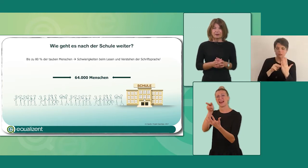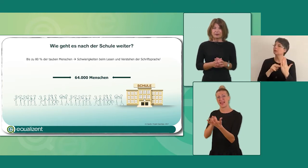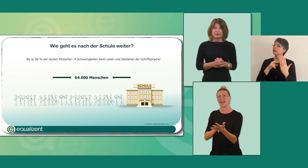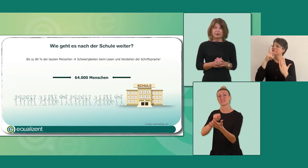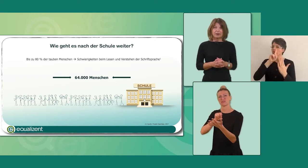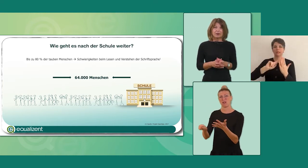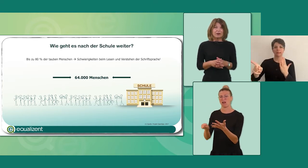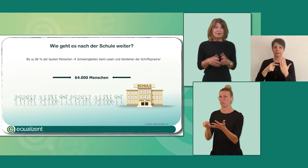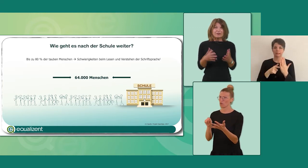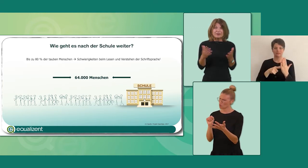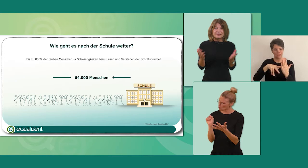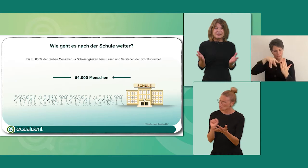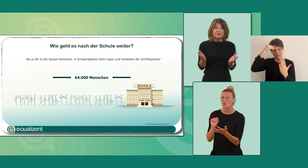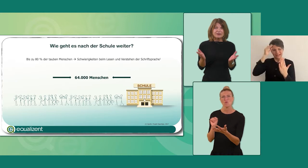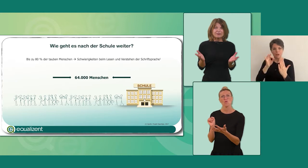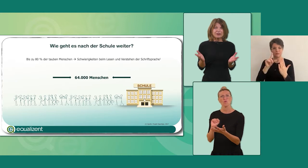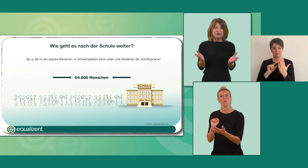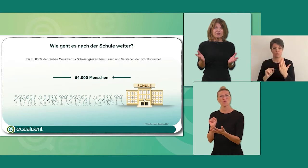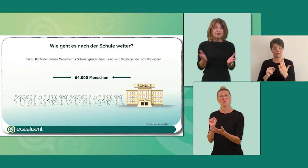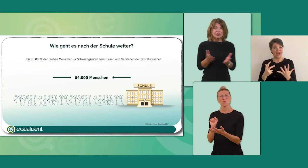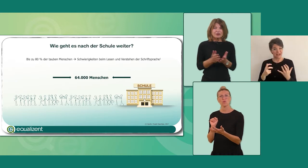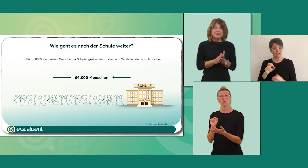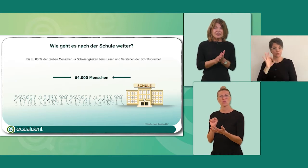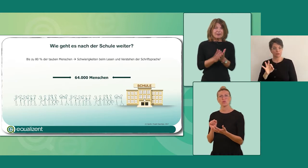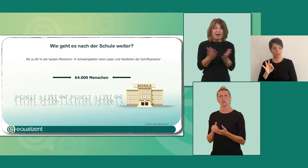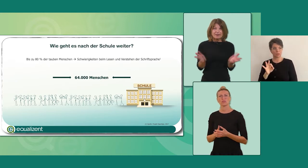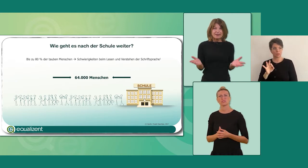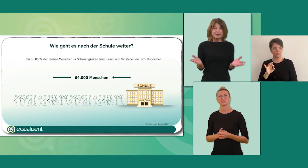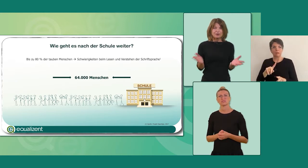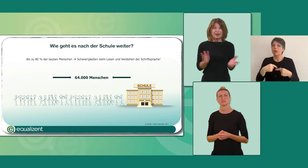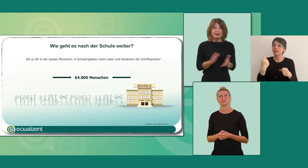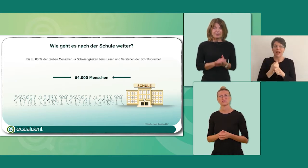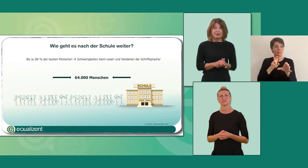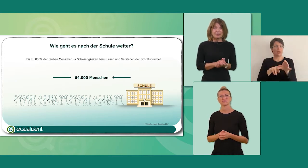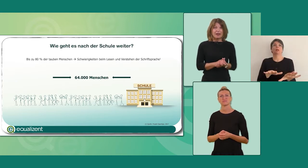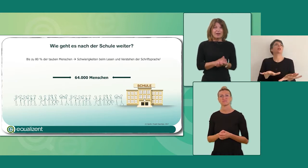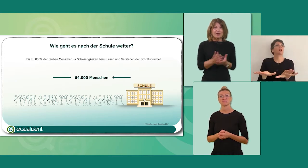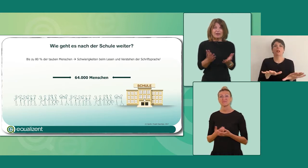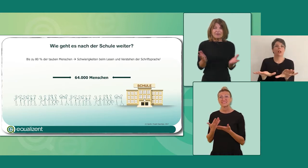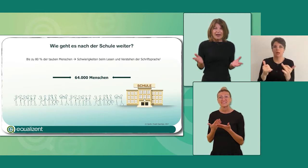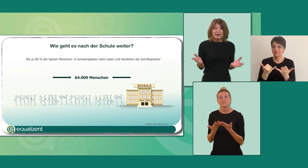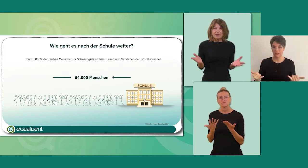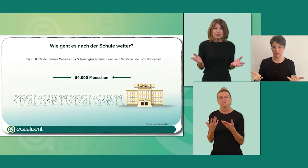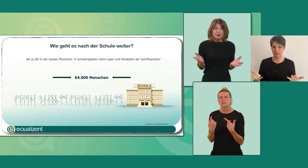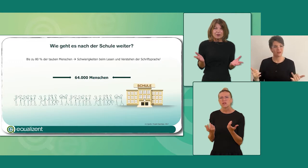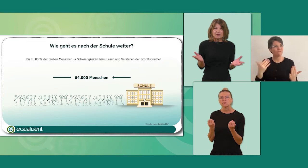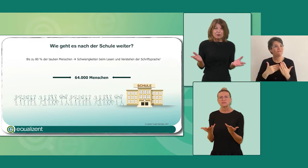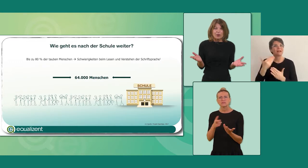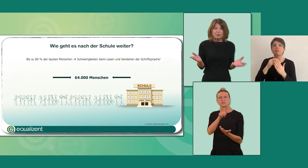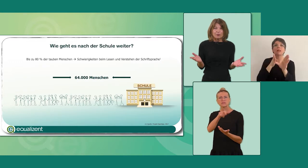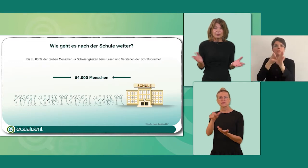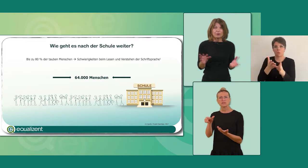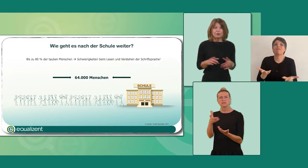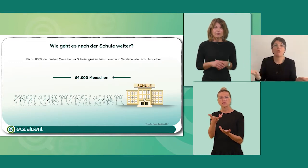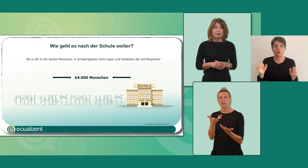Schriftsprache. Was passiert mit diesen Menschen? Wie sollen sie sich dann im Arbeitsleben zurechtfinden? Welche Weiterbildung können sie dann